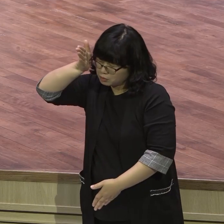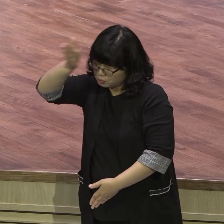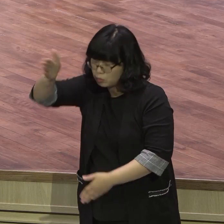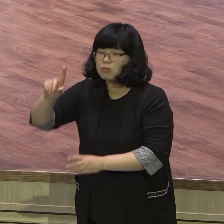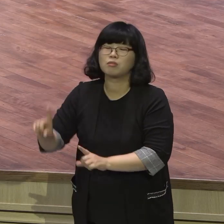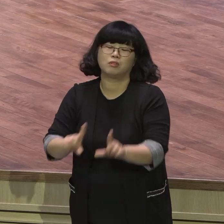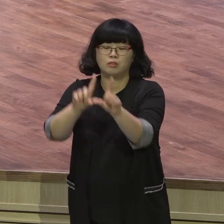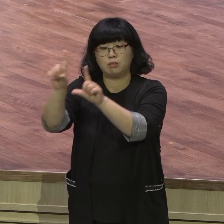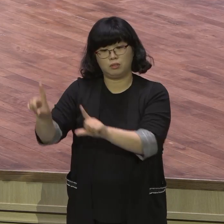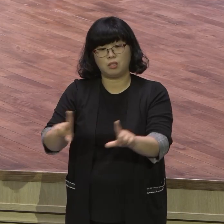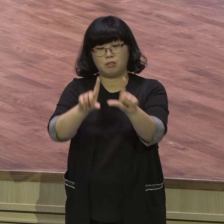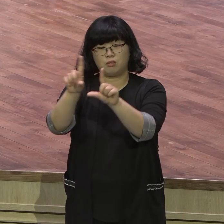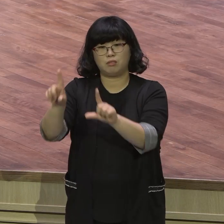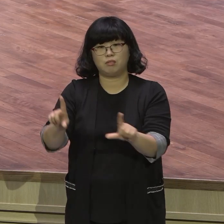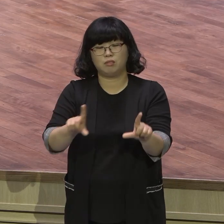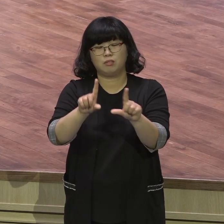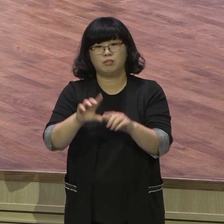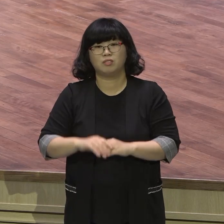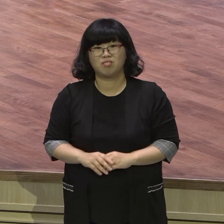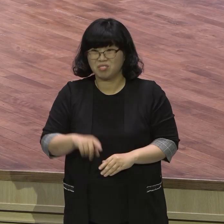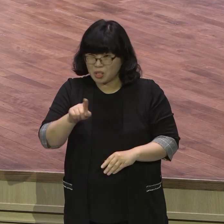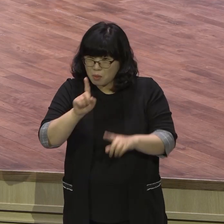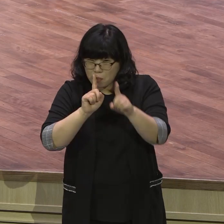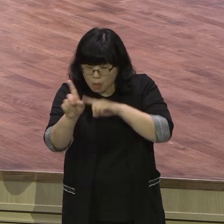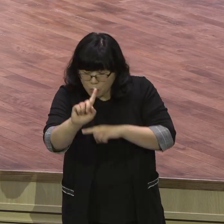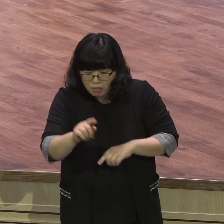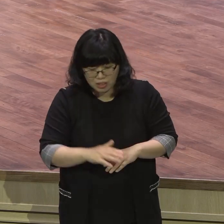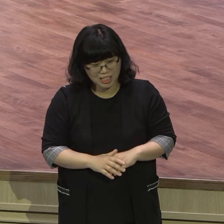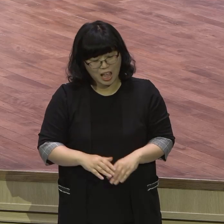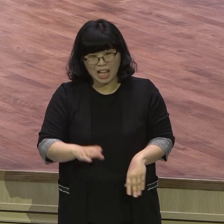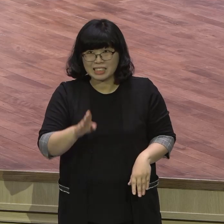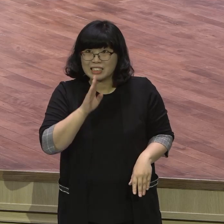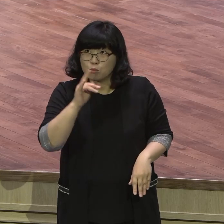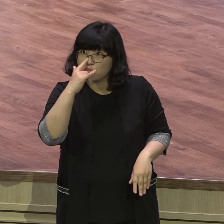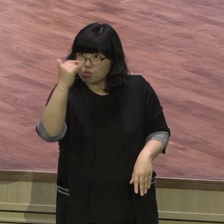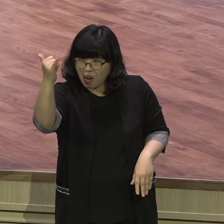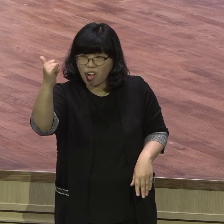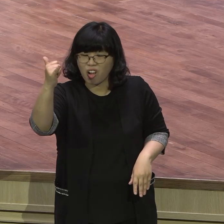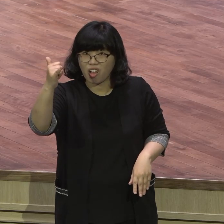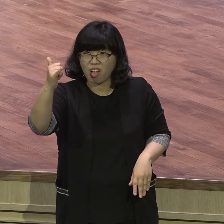이 말이 무슨 말입니까 부모를 형제를 사랑하지 마라 그 말입니까